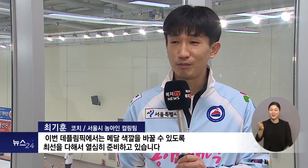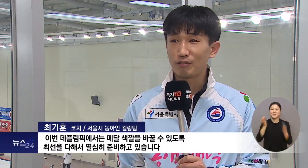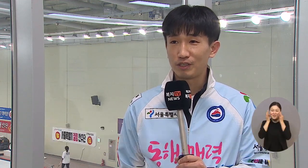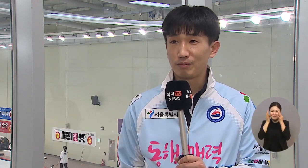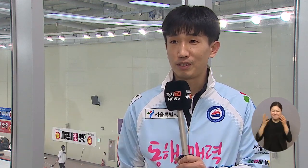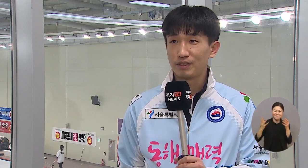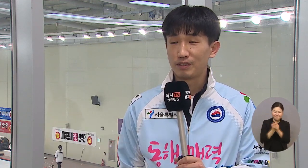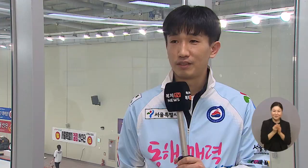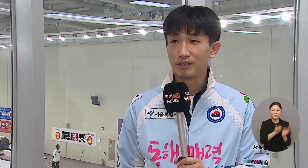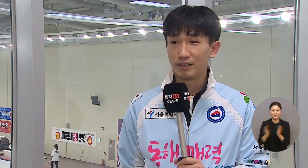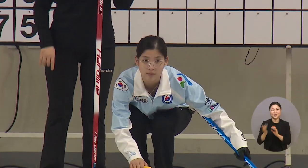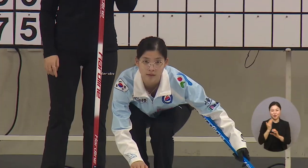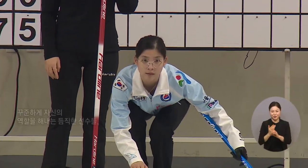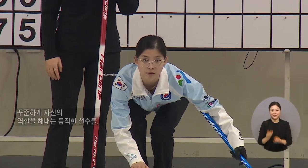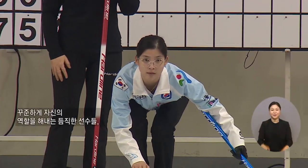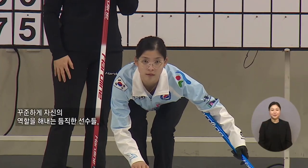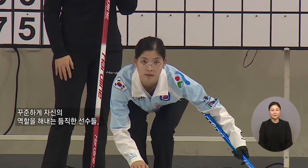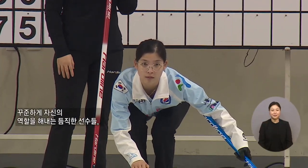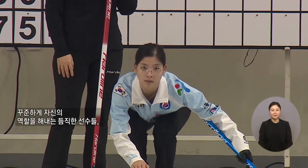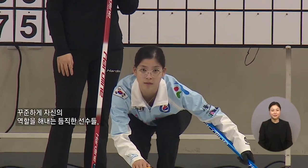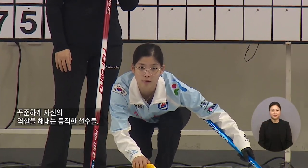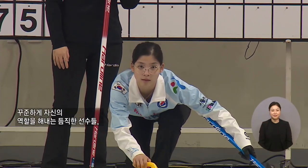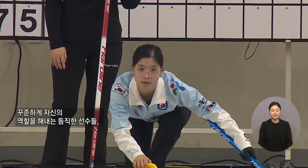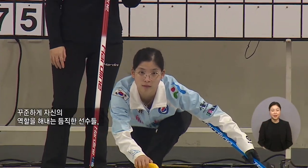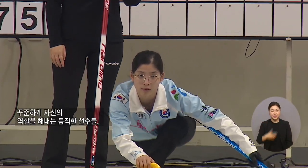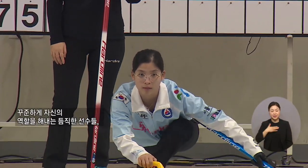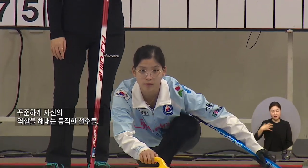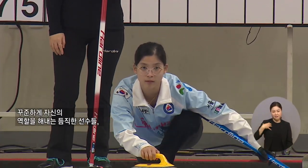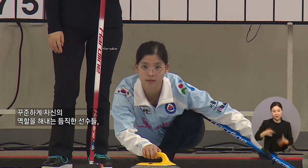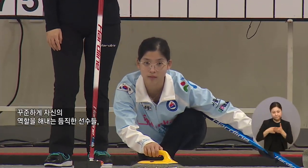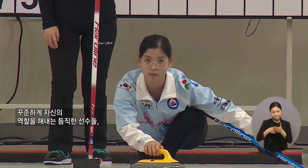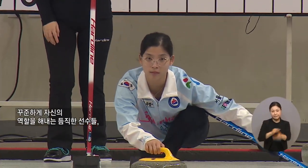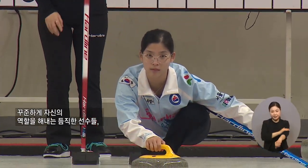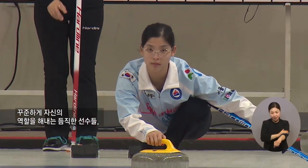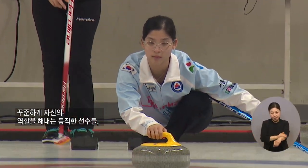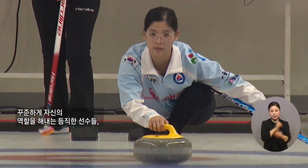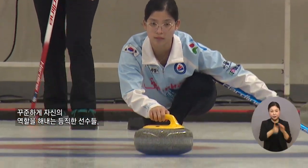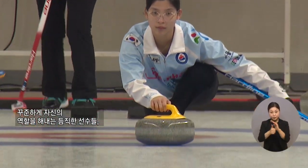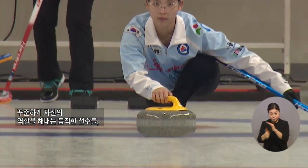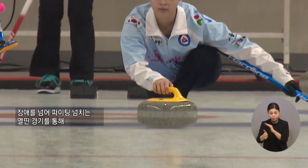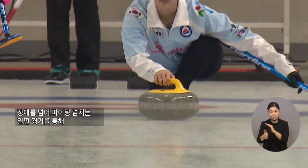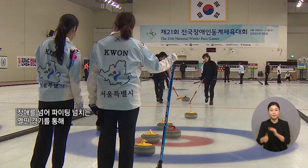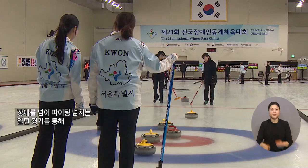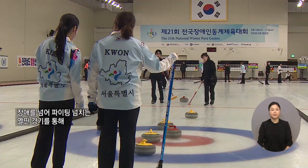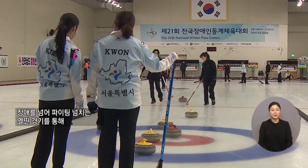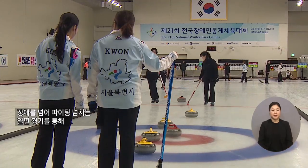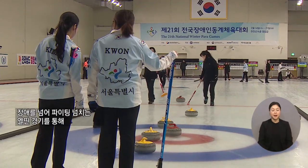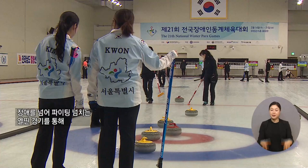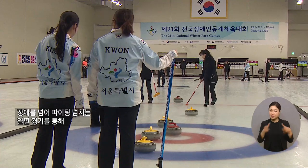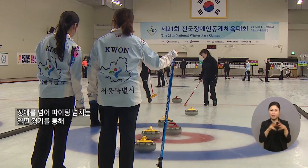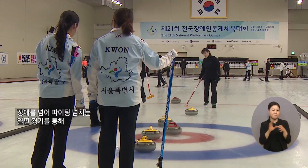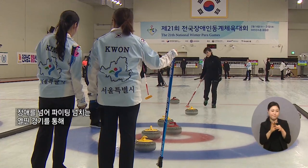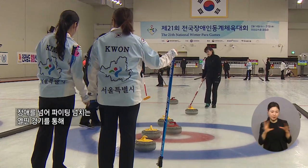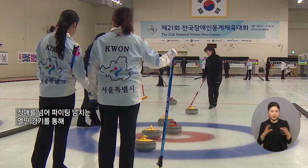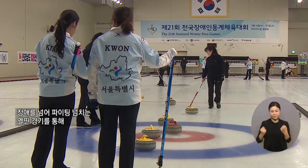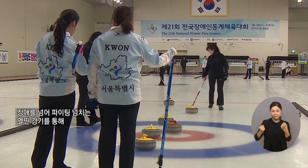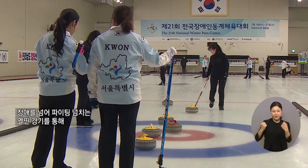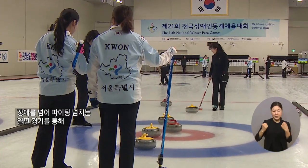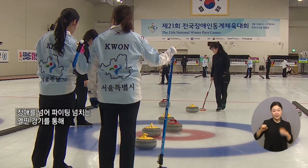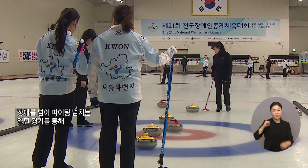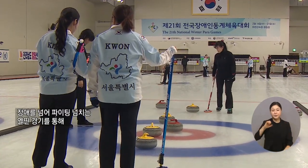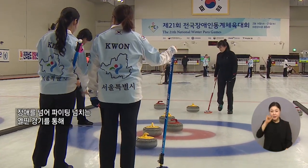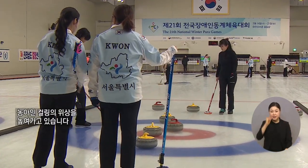열심히 준비하고 있습니다 꾸준하게 자신의 역할을 해내는 듬직한 선수들 장애를 넘어 파이팅 넘치는